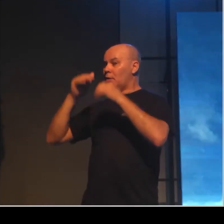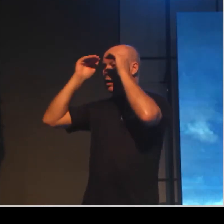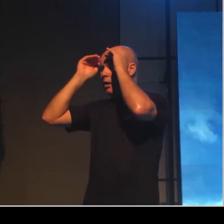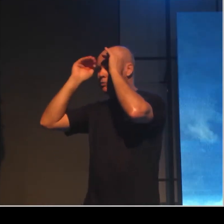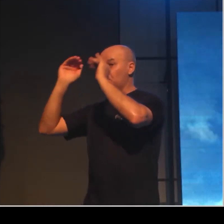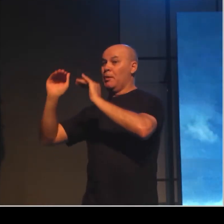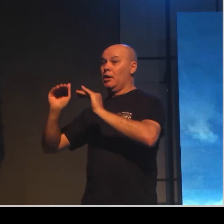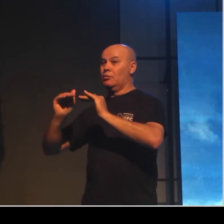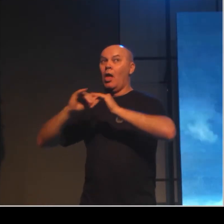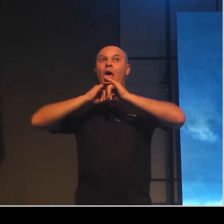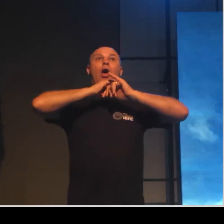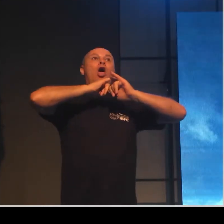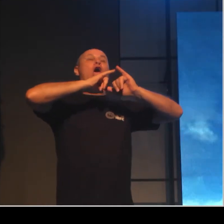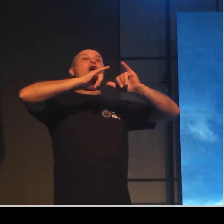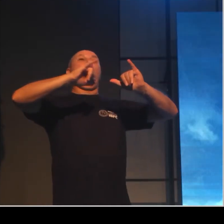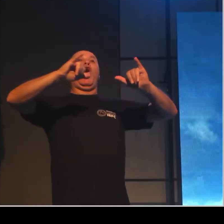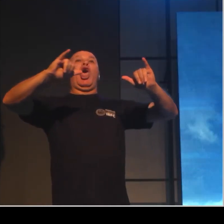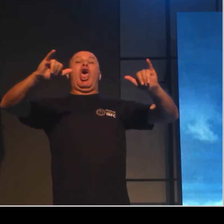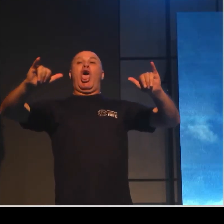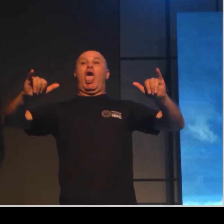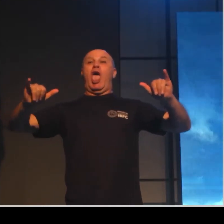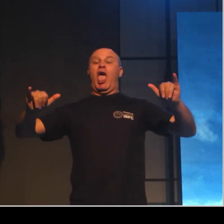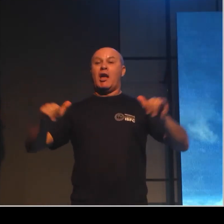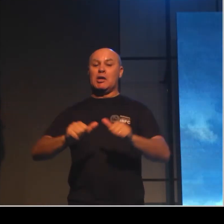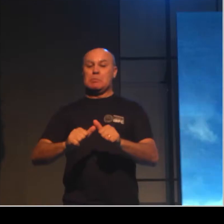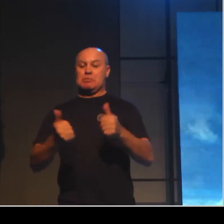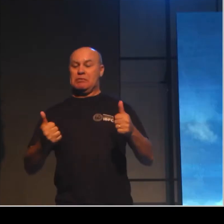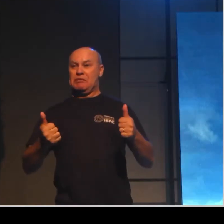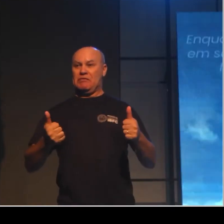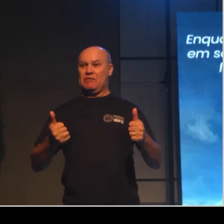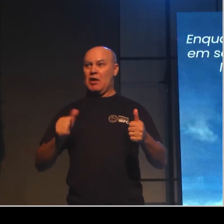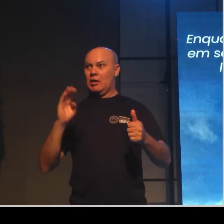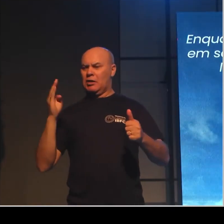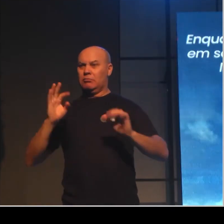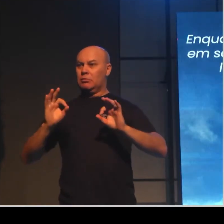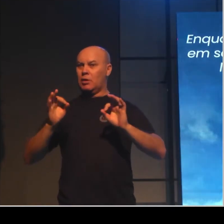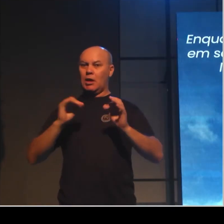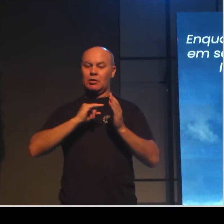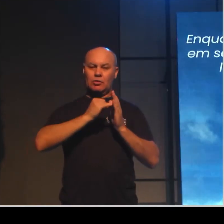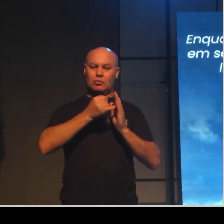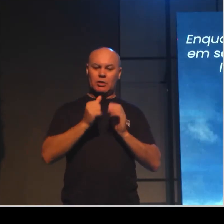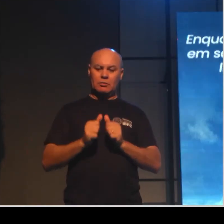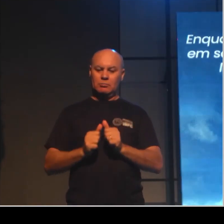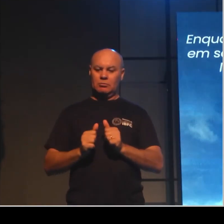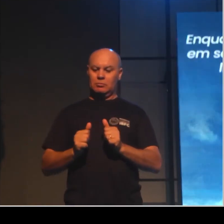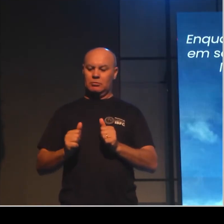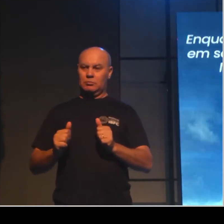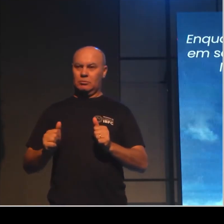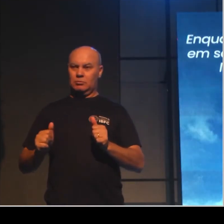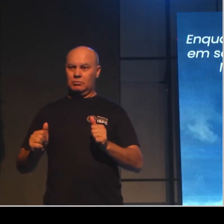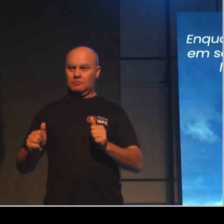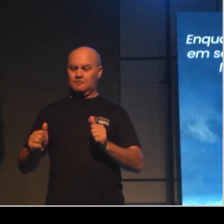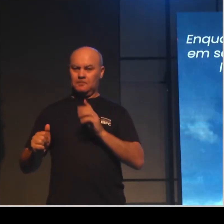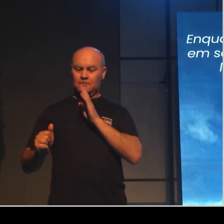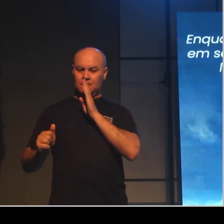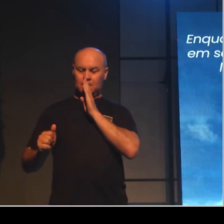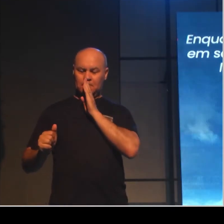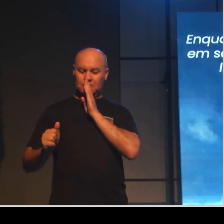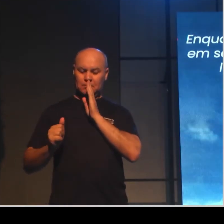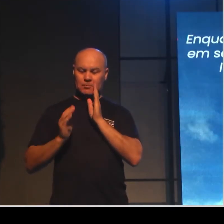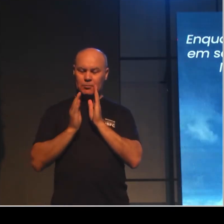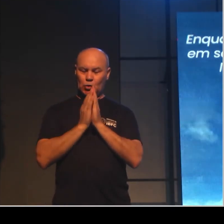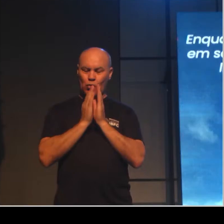Deus do céu. Enquanto ele pensava nisso, um anjo do Senhor lhe apareceu em sonho. E